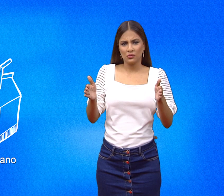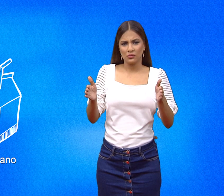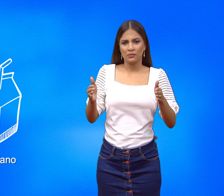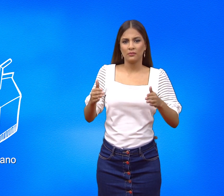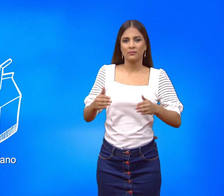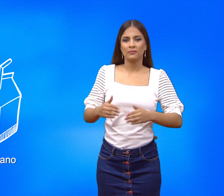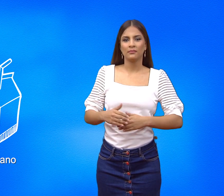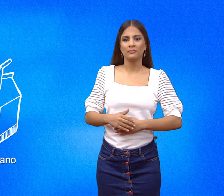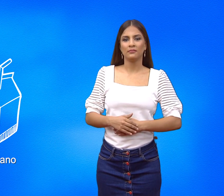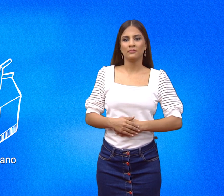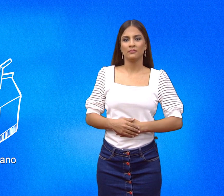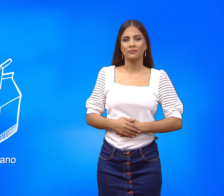mediano